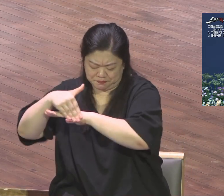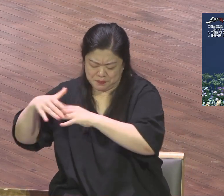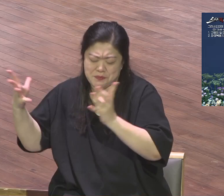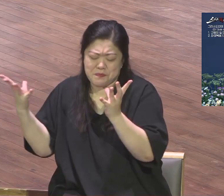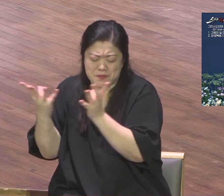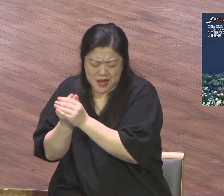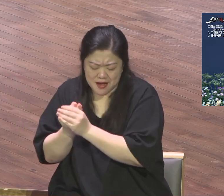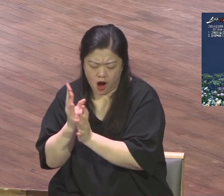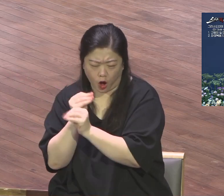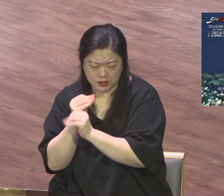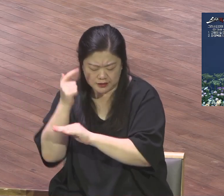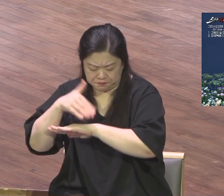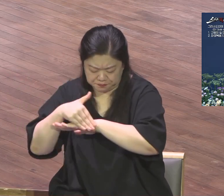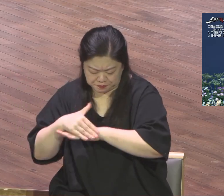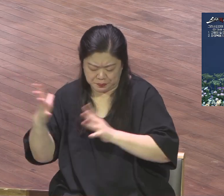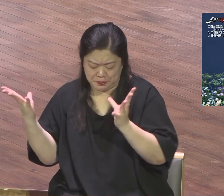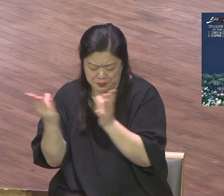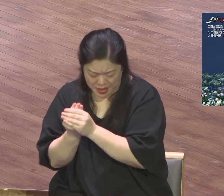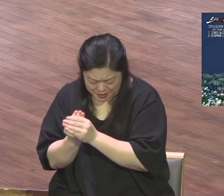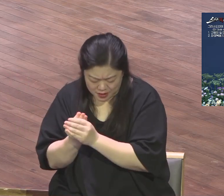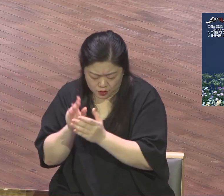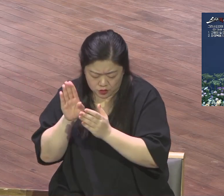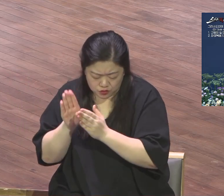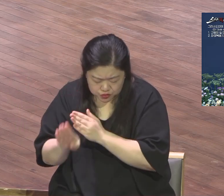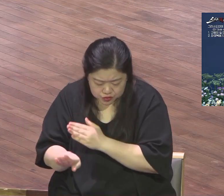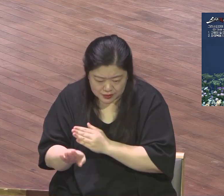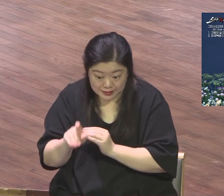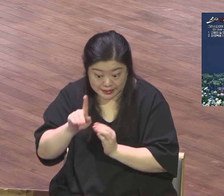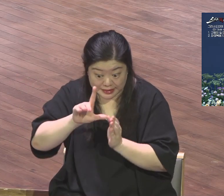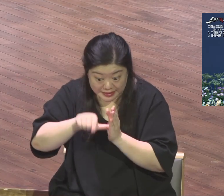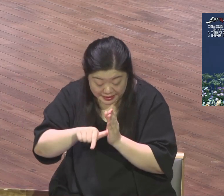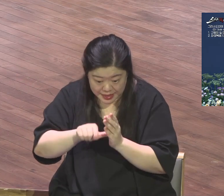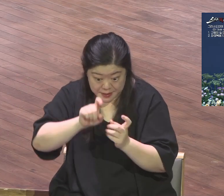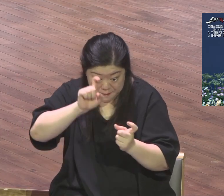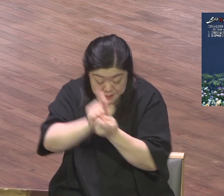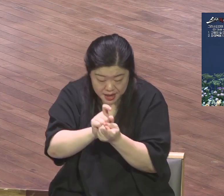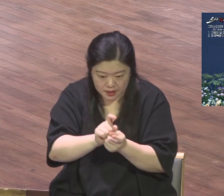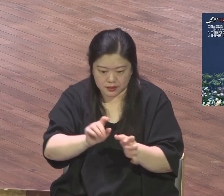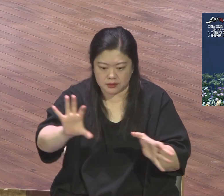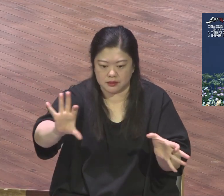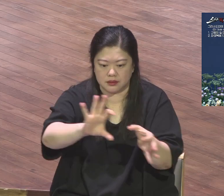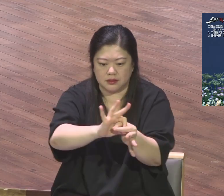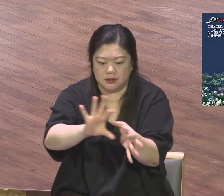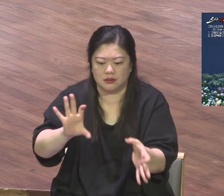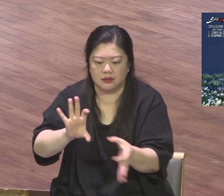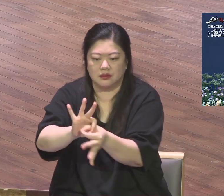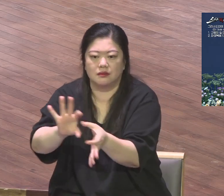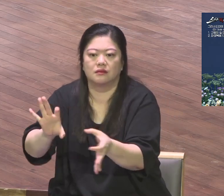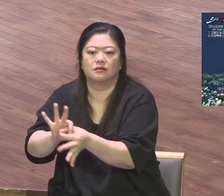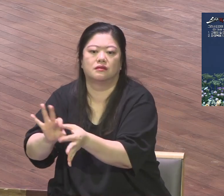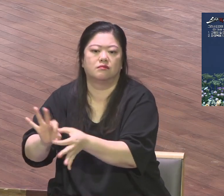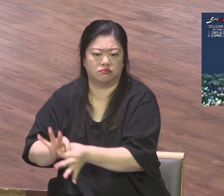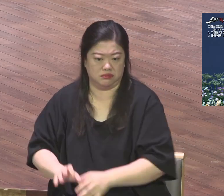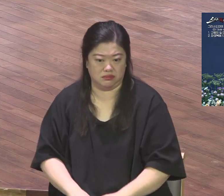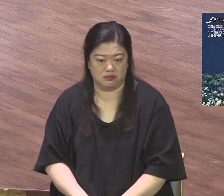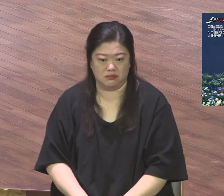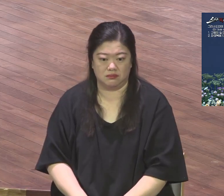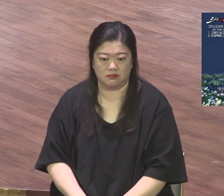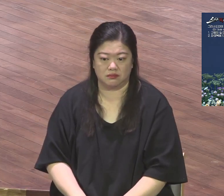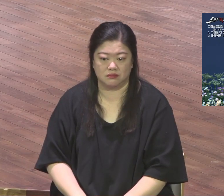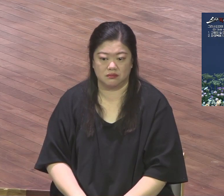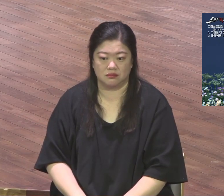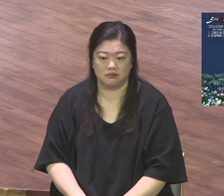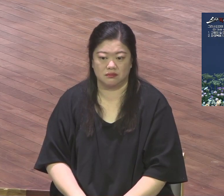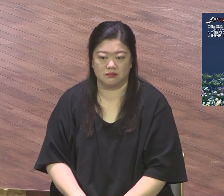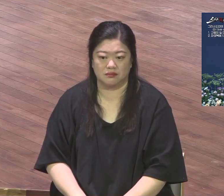작동을 한 거예요. 오늘 우리가 이런 비유 얘기를 하다 보면 어떤 분들은 아니 남의 밭에서 이